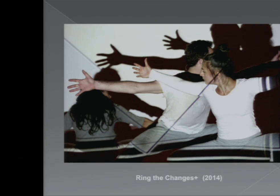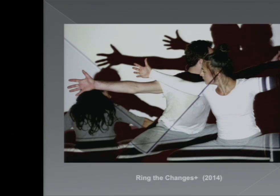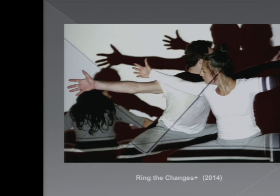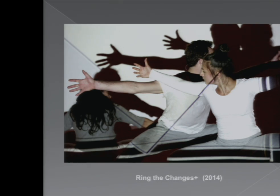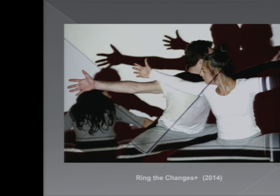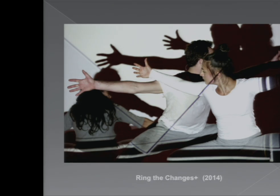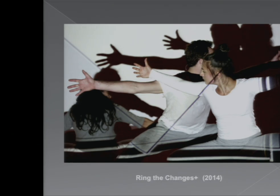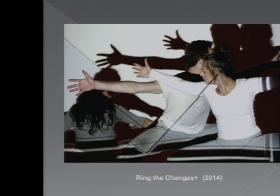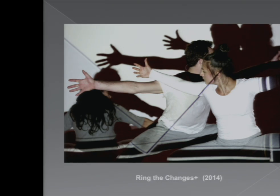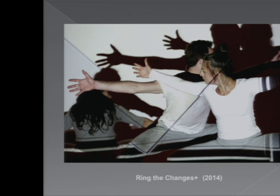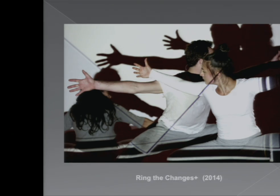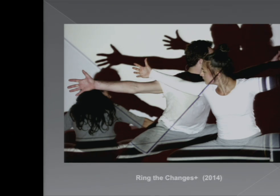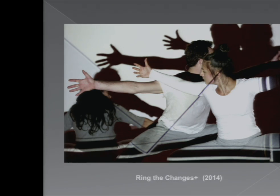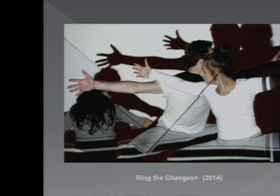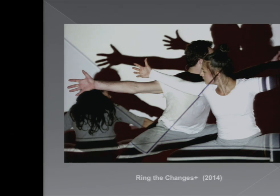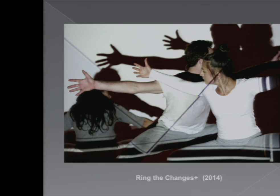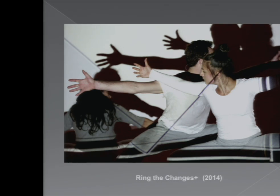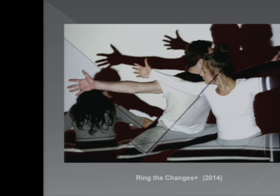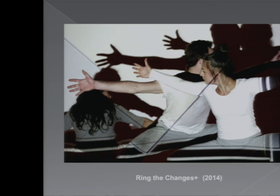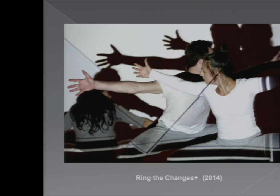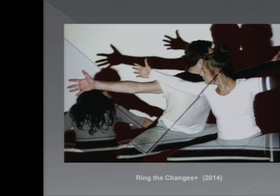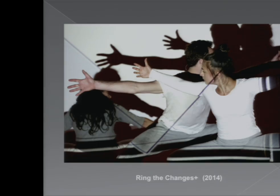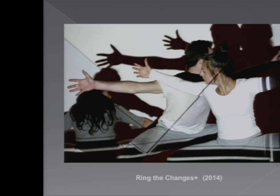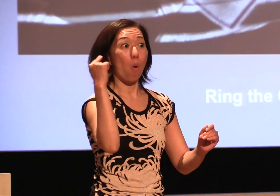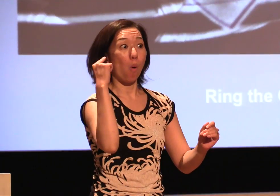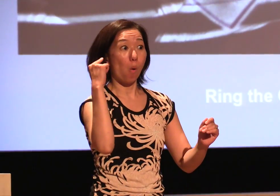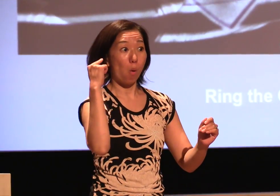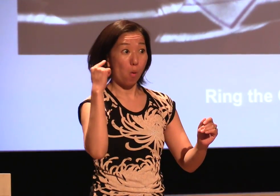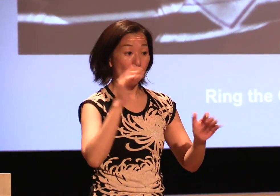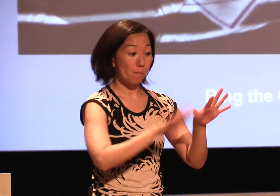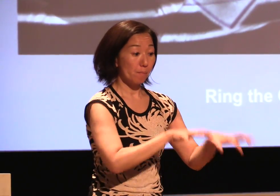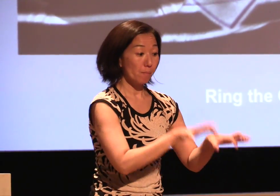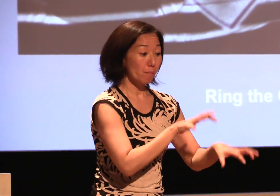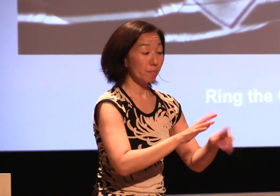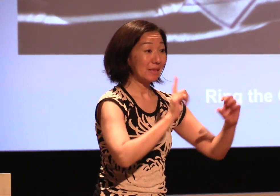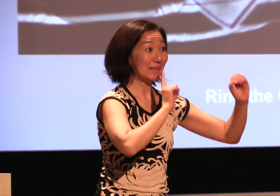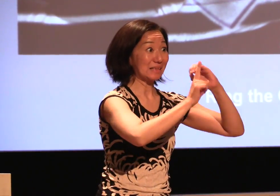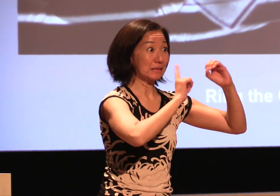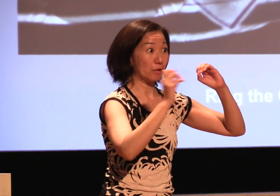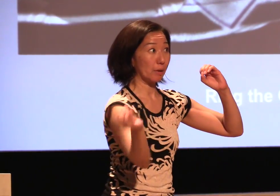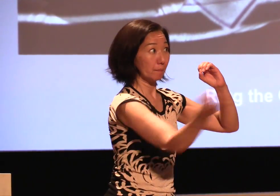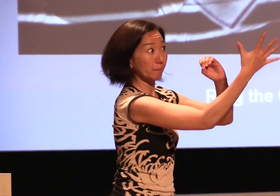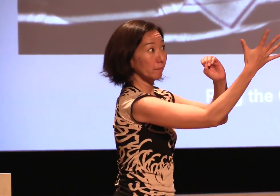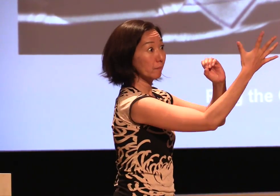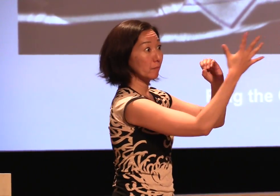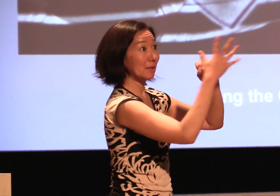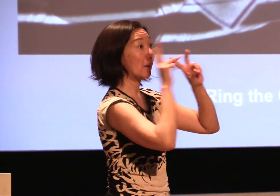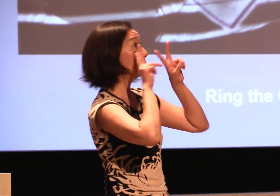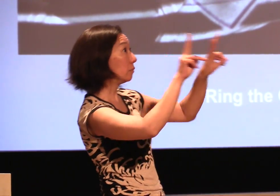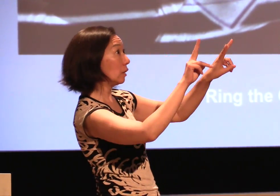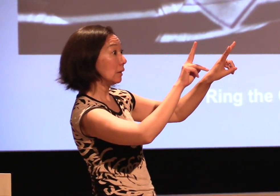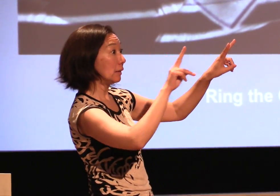ダンサーが作るこのような音をデジタルに映し出